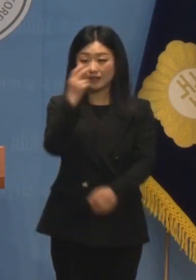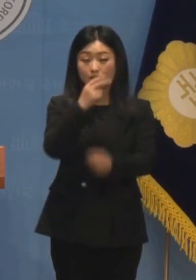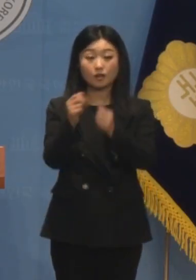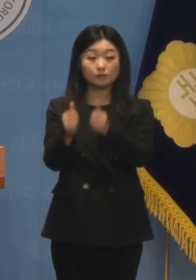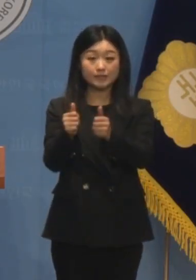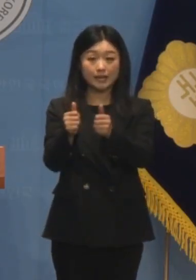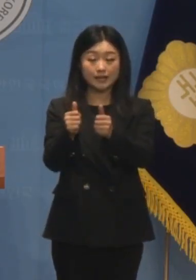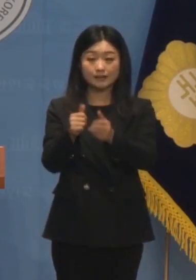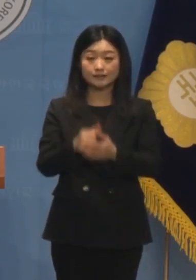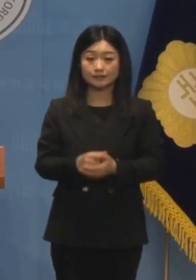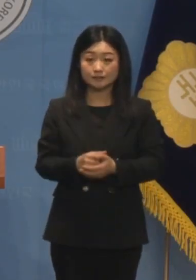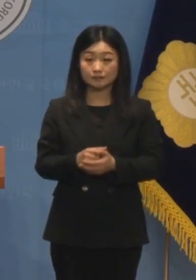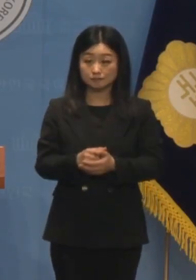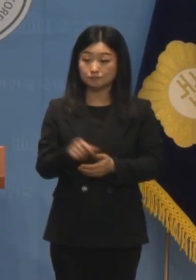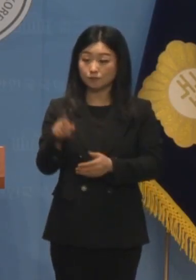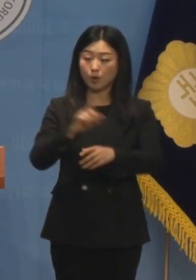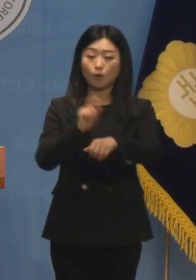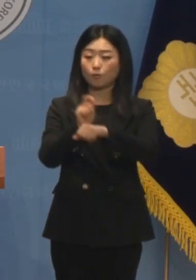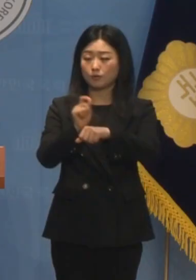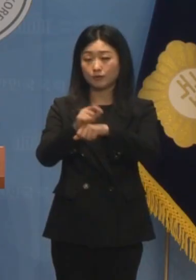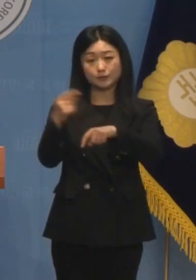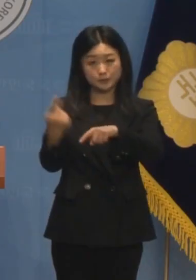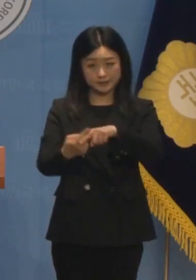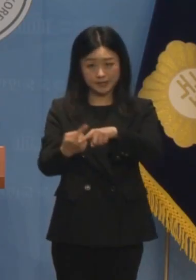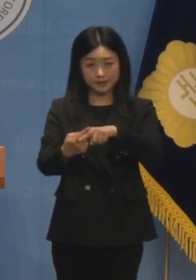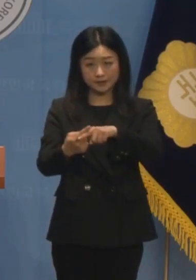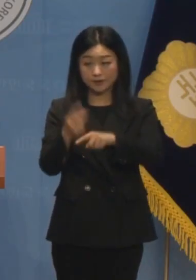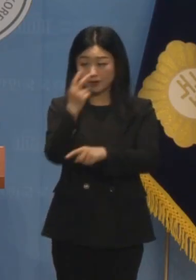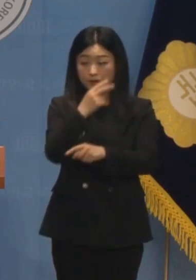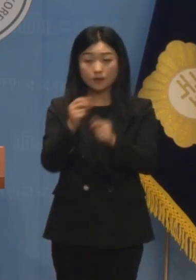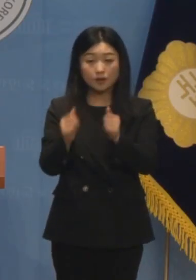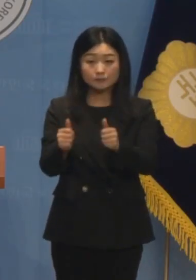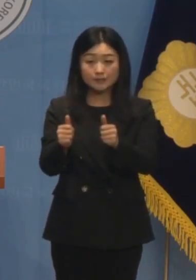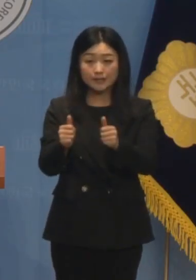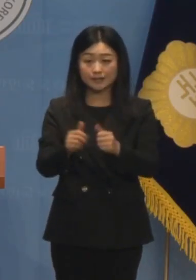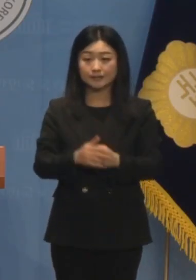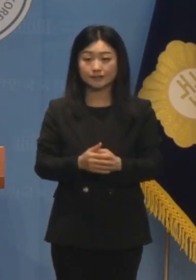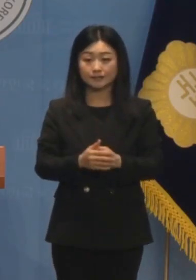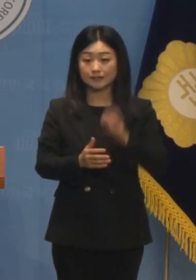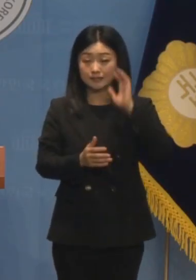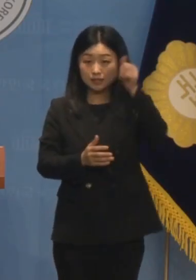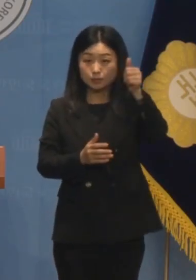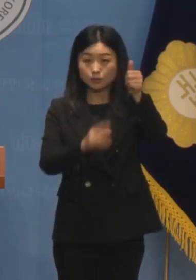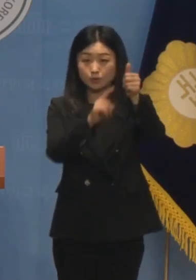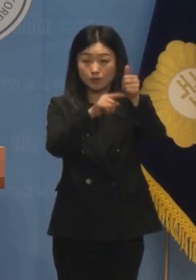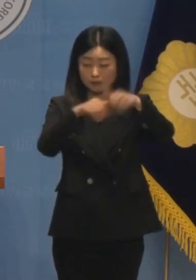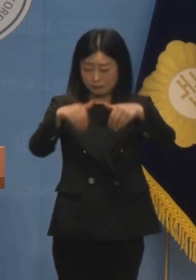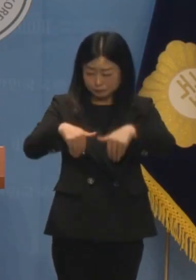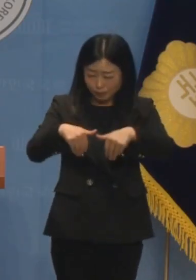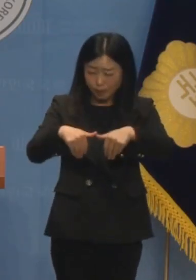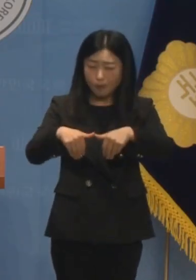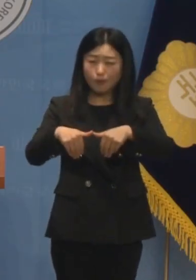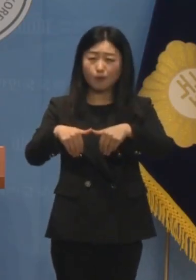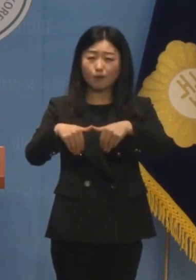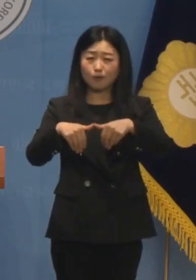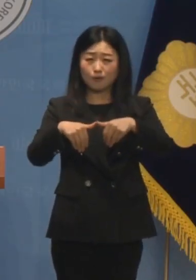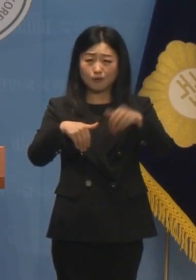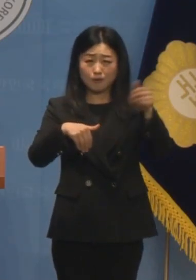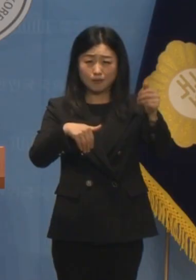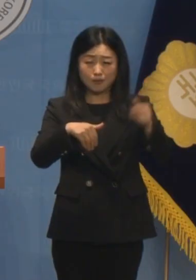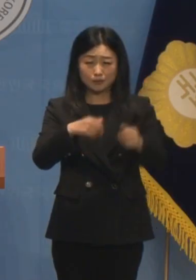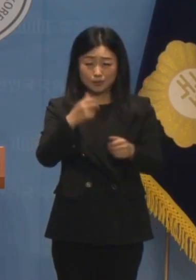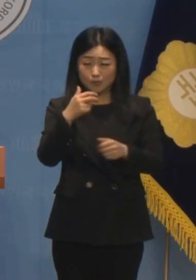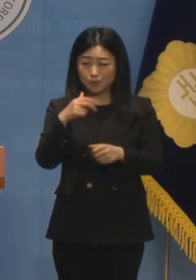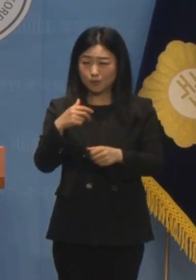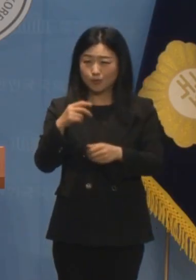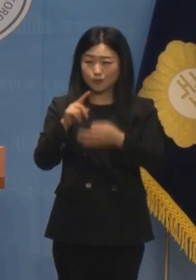검사는 치해복권이 아닙니다. 검찰이 살아있는 권력에 대한 굴종과 선택적